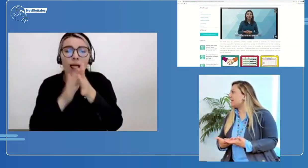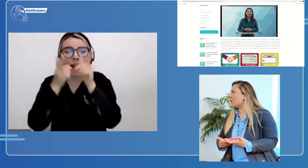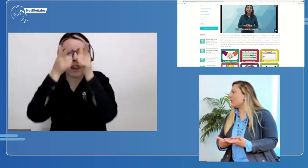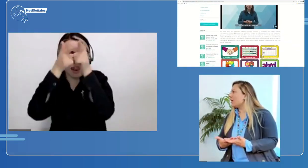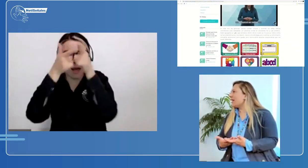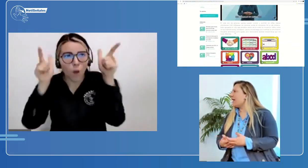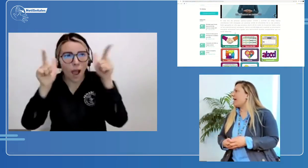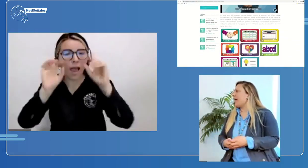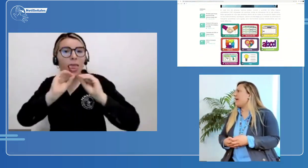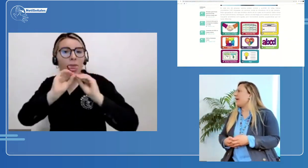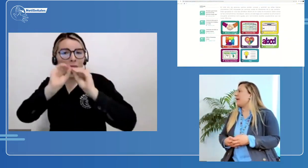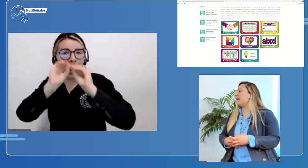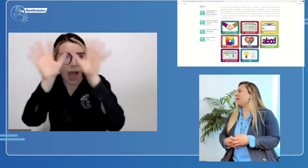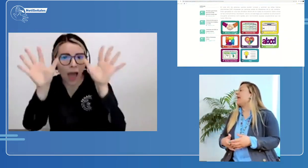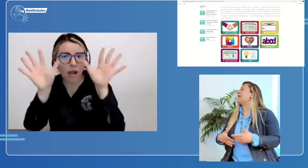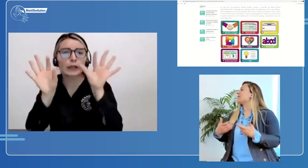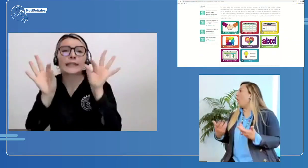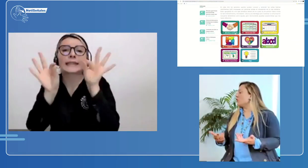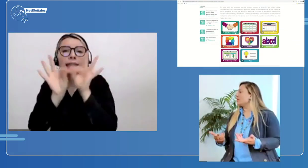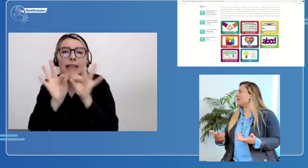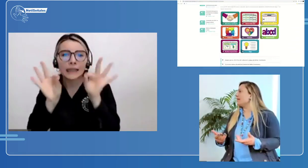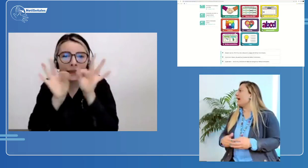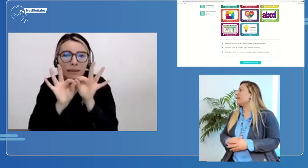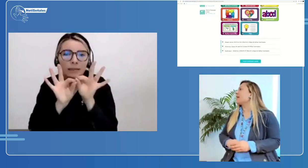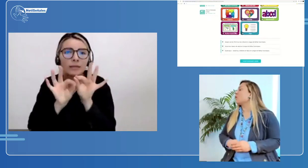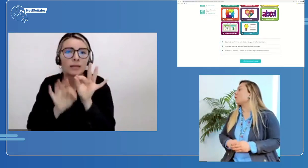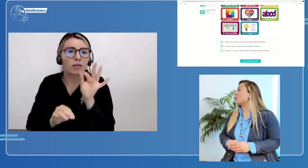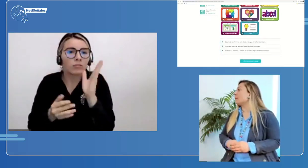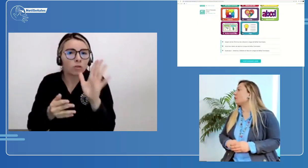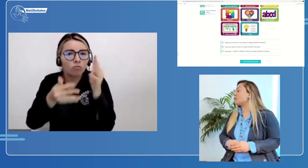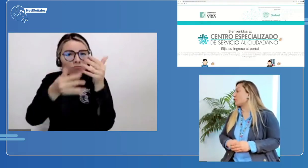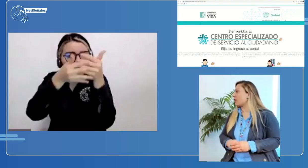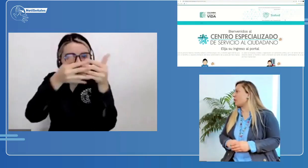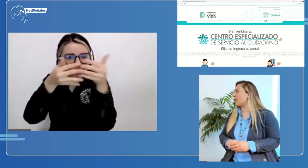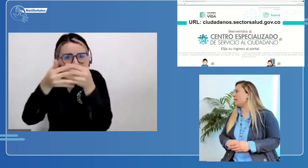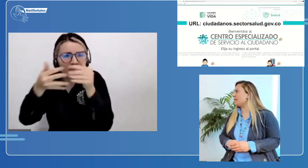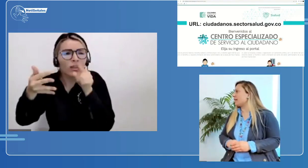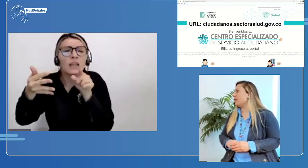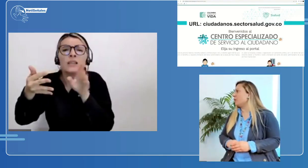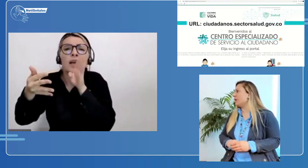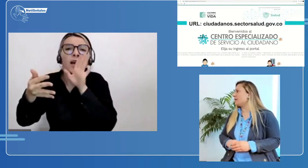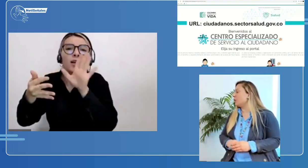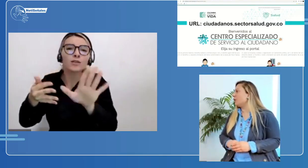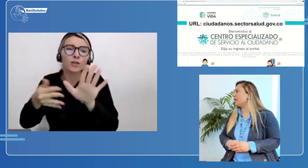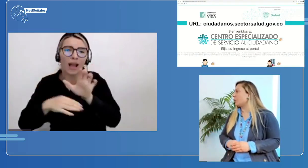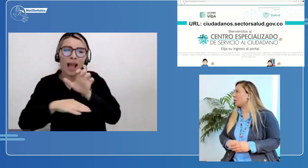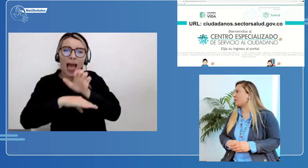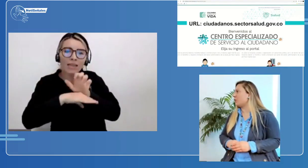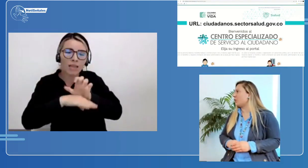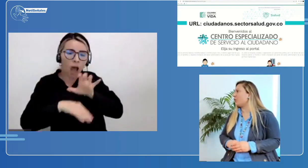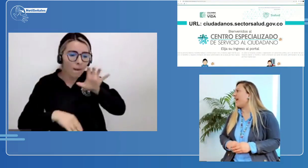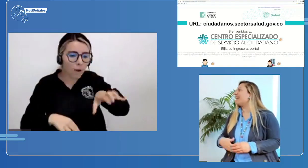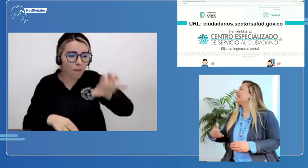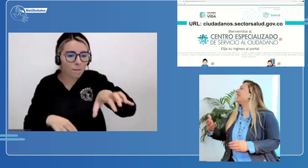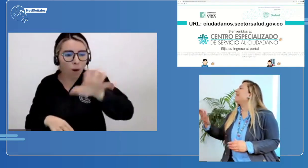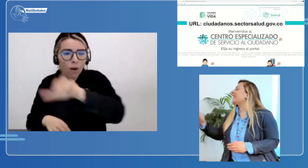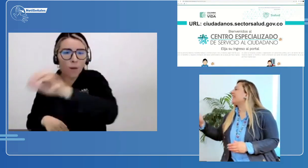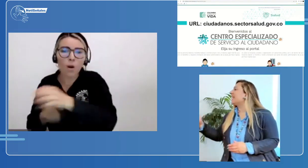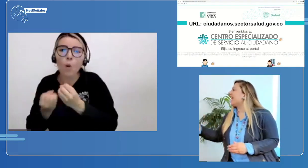sencillo de las 11 entidades que conforman nuestro sector administrativo de salud y protección social y que tiene